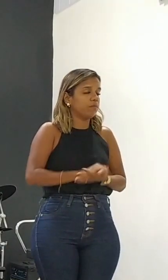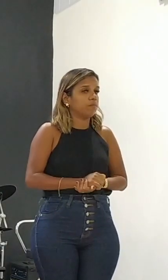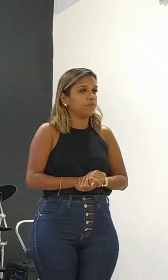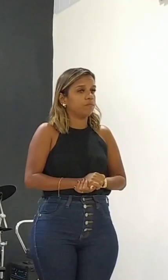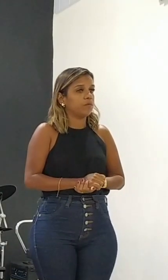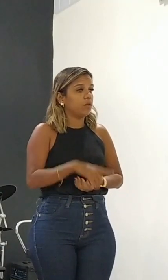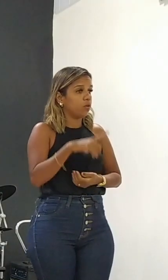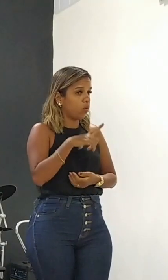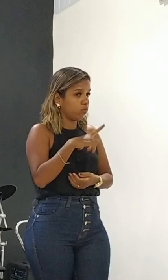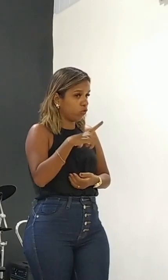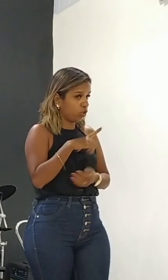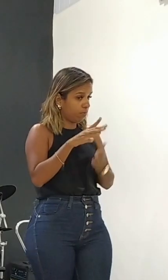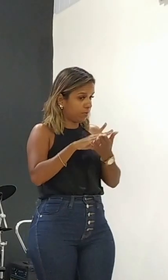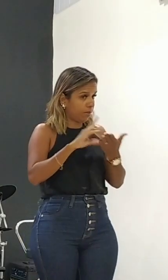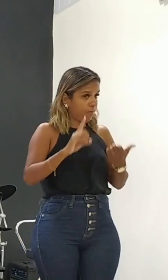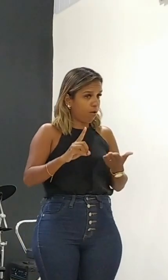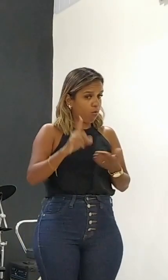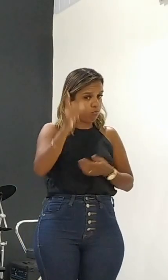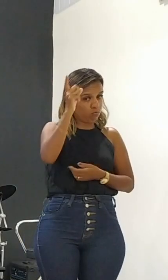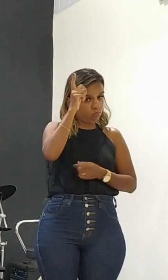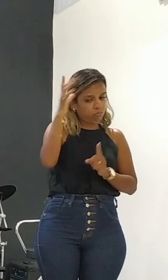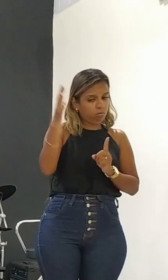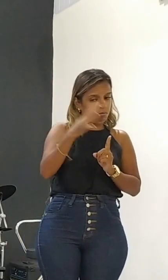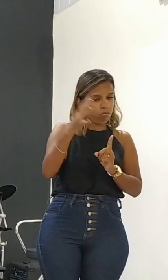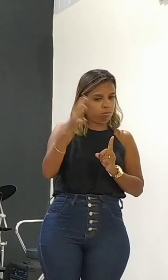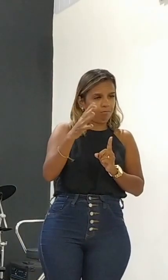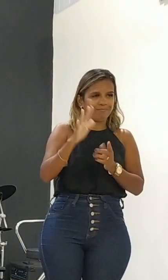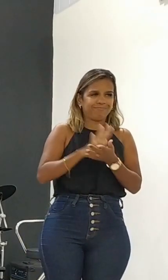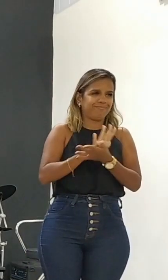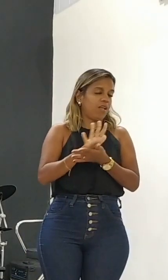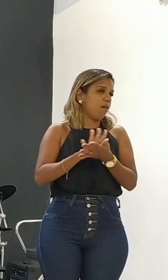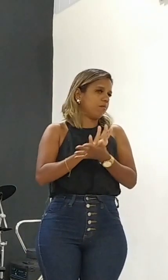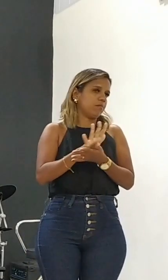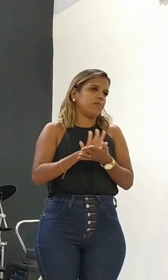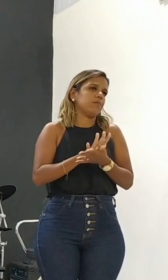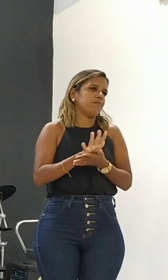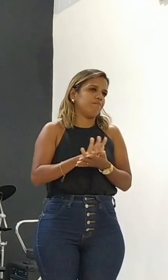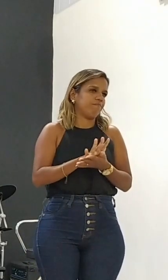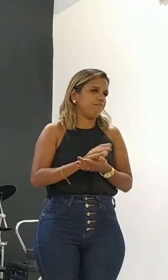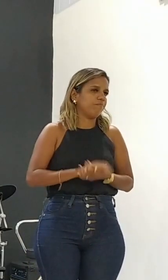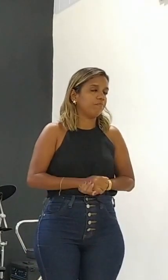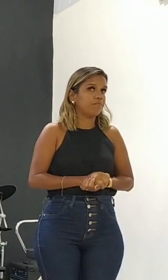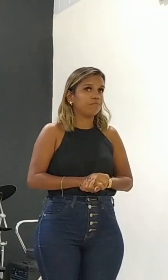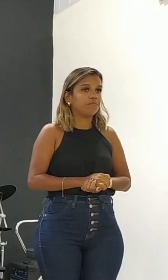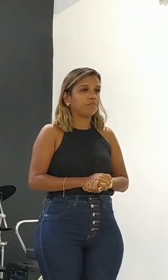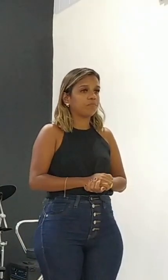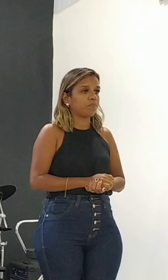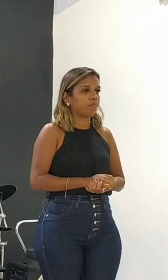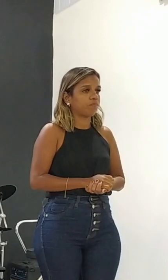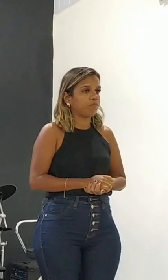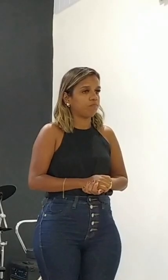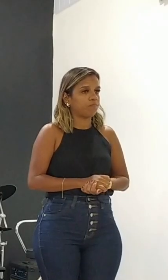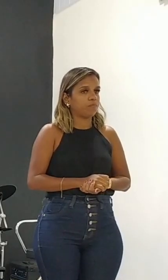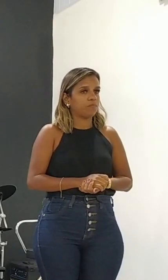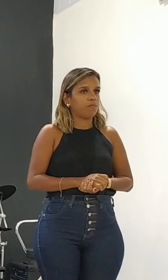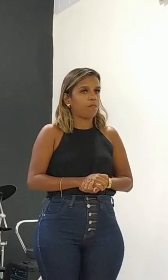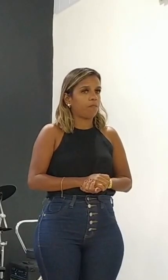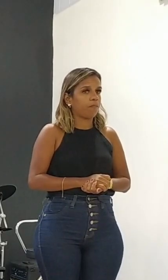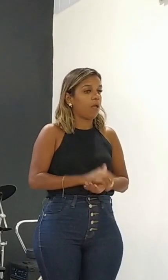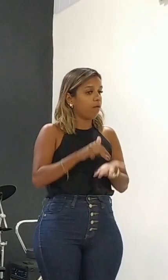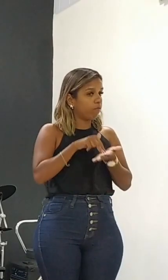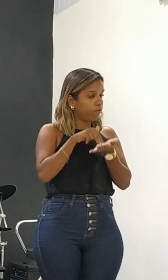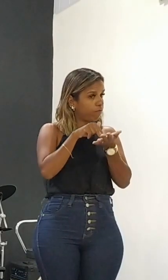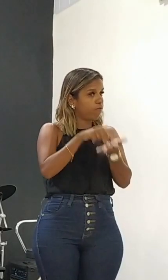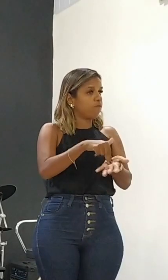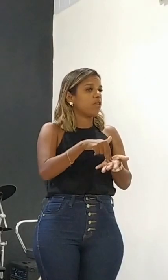na mão, o diabo não pode nos vencer, Sanbalate não pode nos vencer, irmão. Aleluia. Fique com a sua arma,